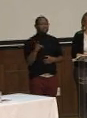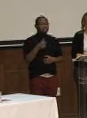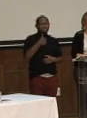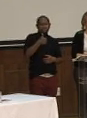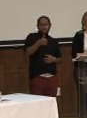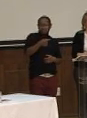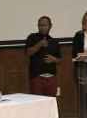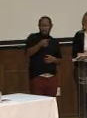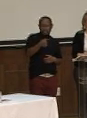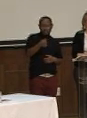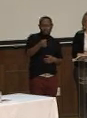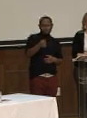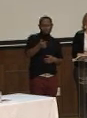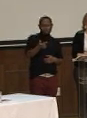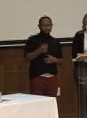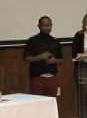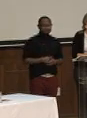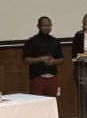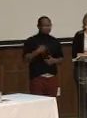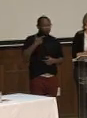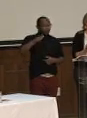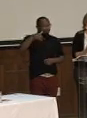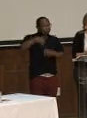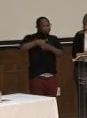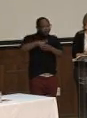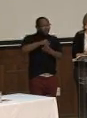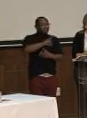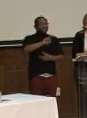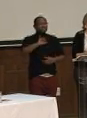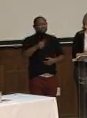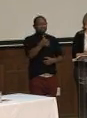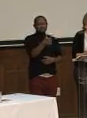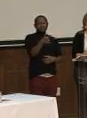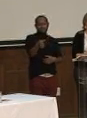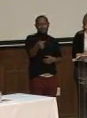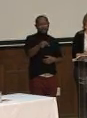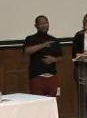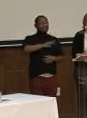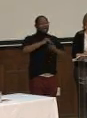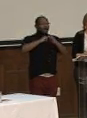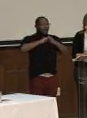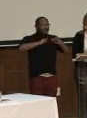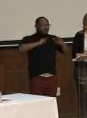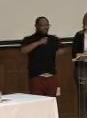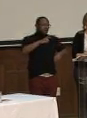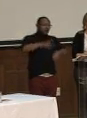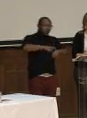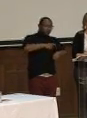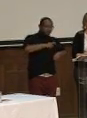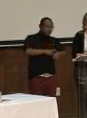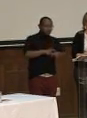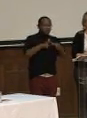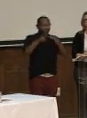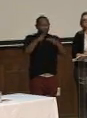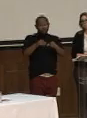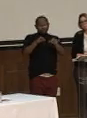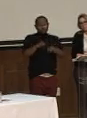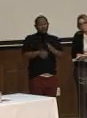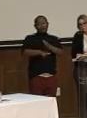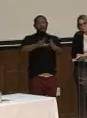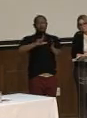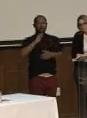17, tá? A gente vai passar com mais antecedência o local e o horário, que a gente ainda está verificando.